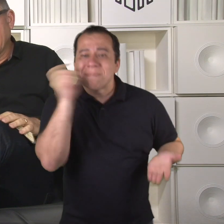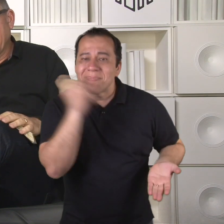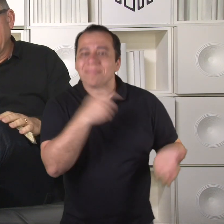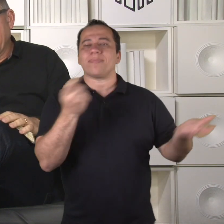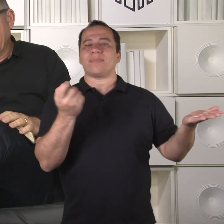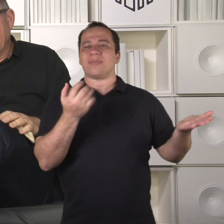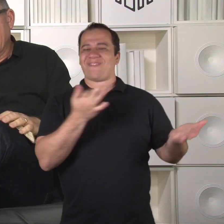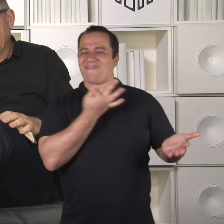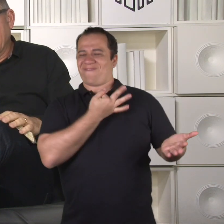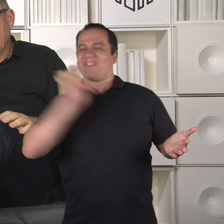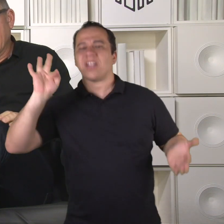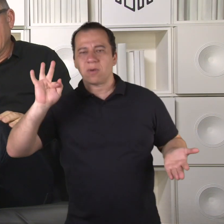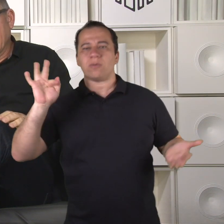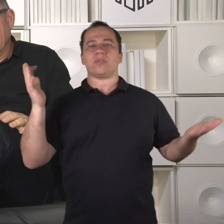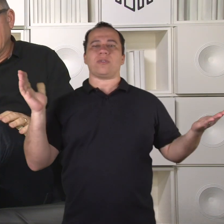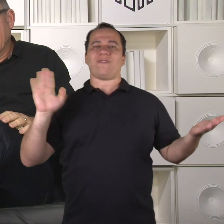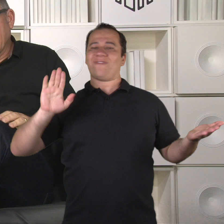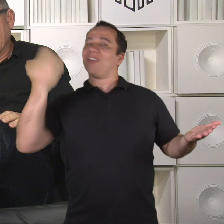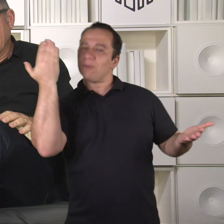hipócrita.